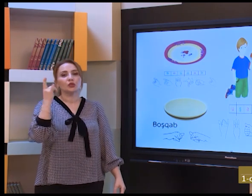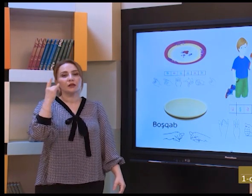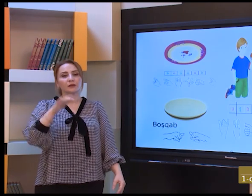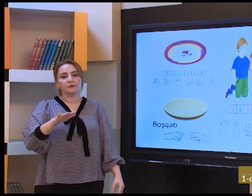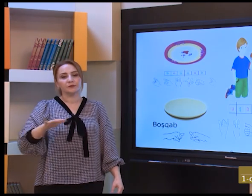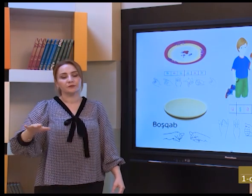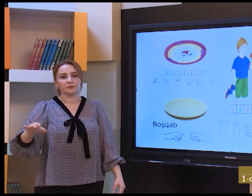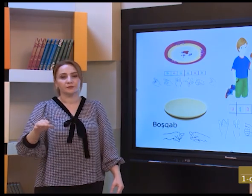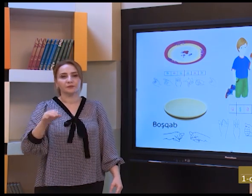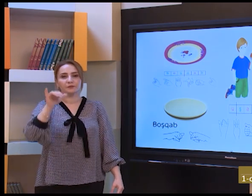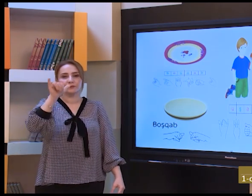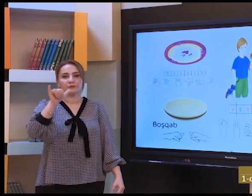uşaq,